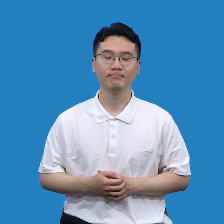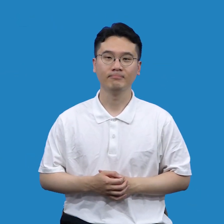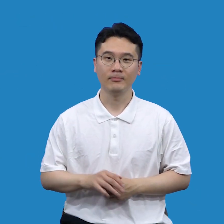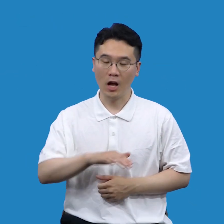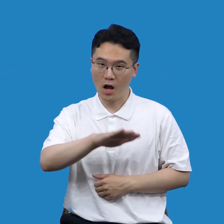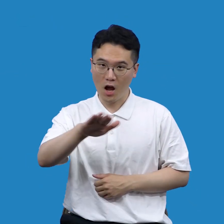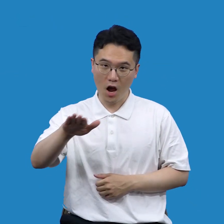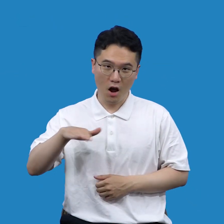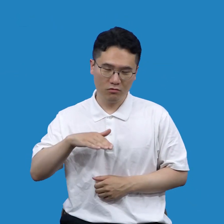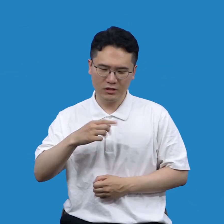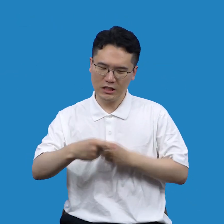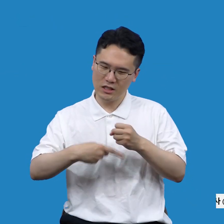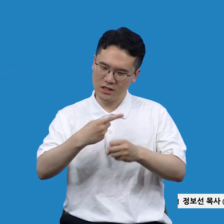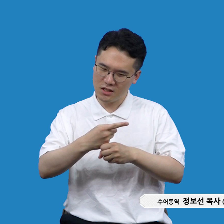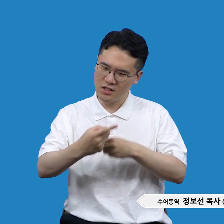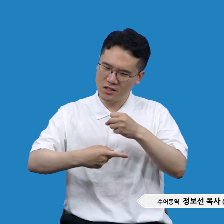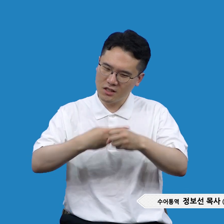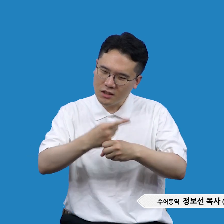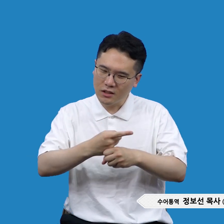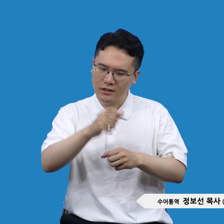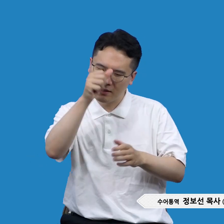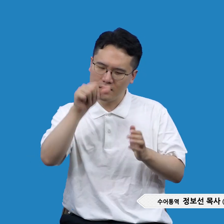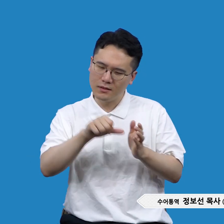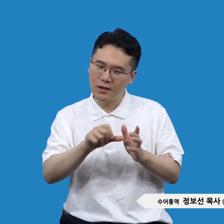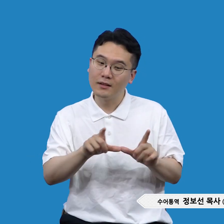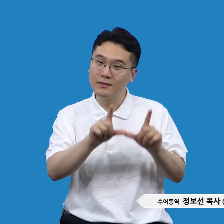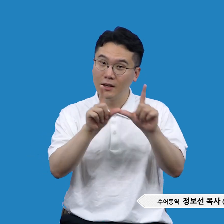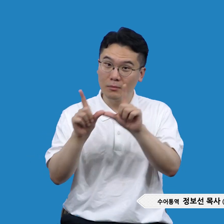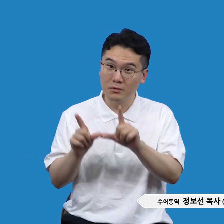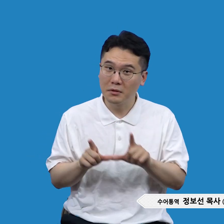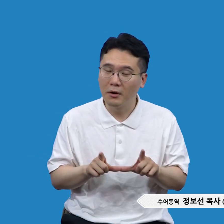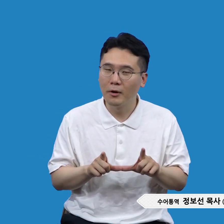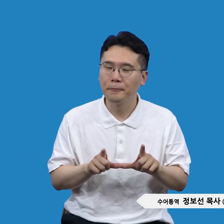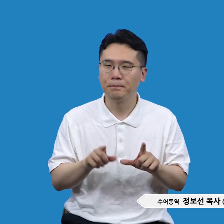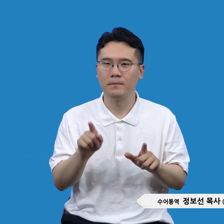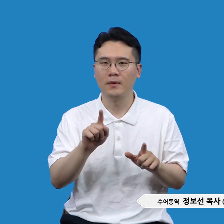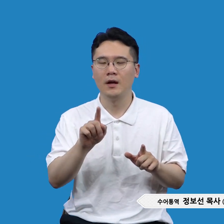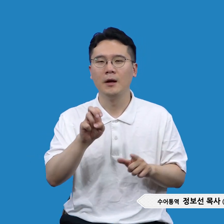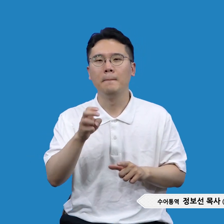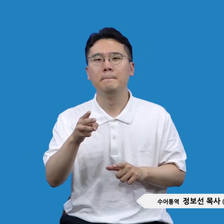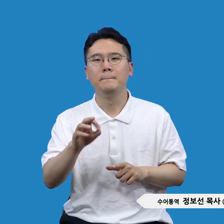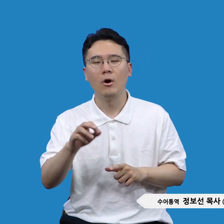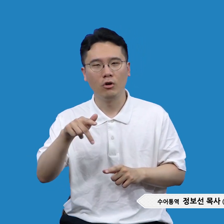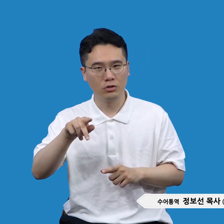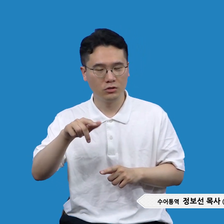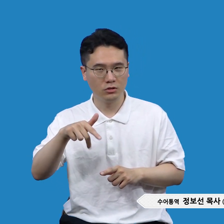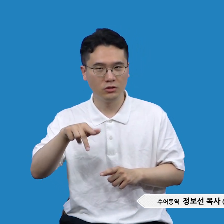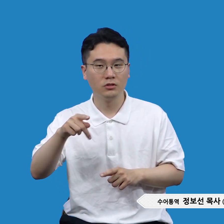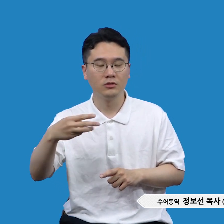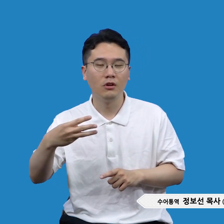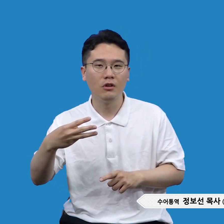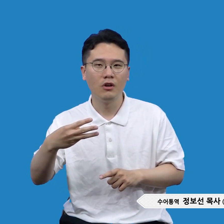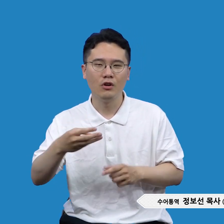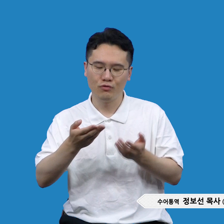우리는 한 해 한 해 인생을 살아가면서 소위 명절 그리고 휴일 지키기를 합니다.